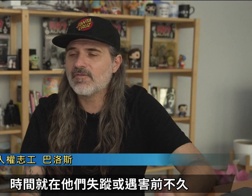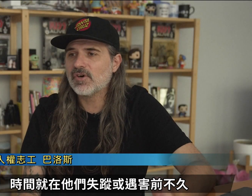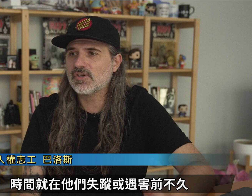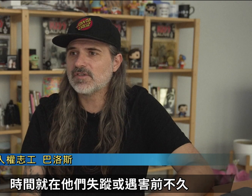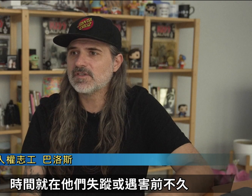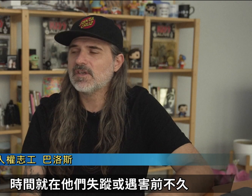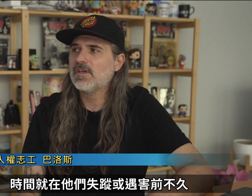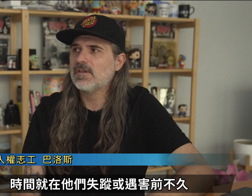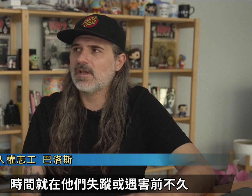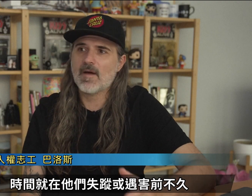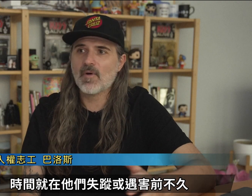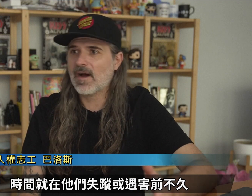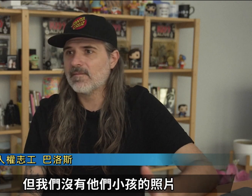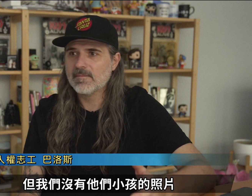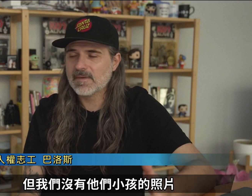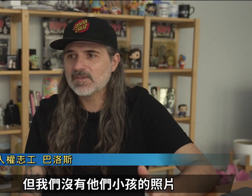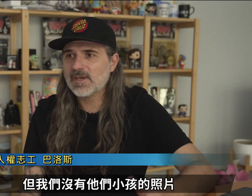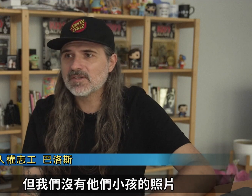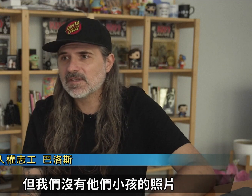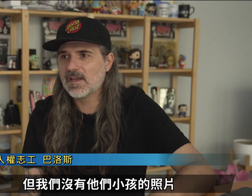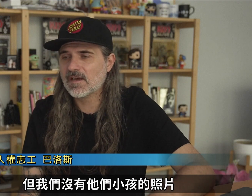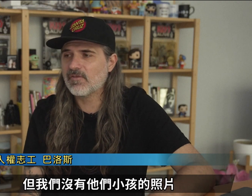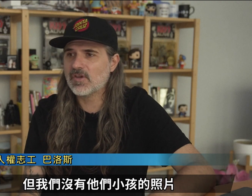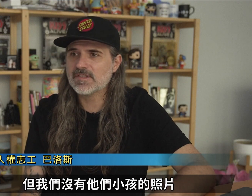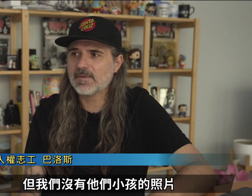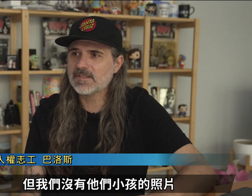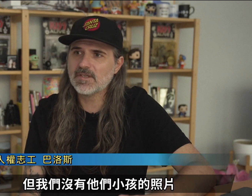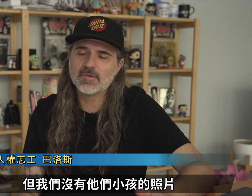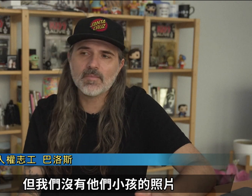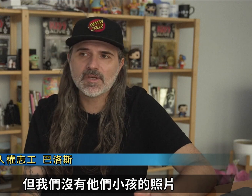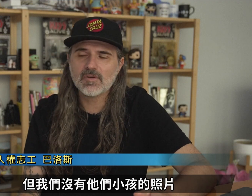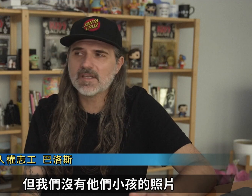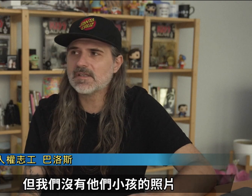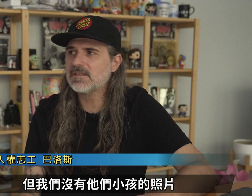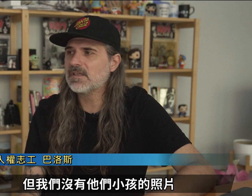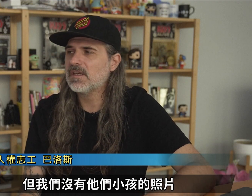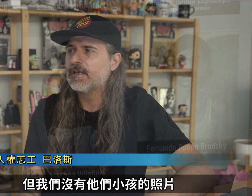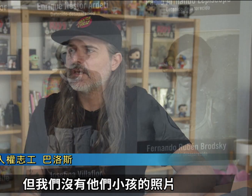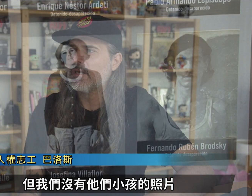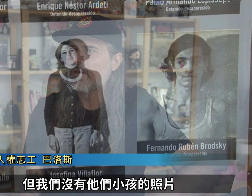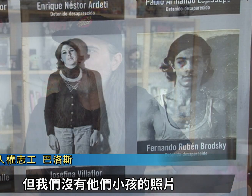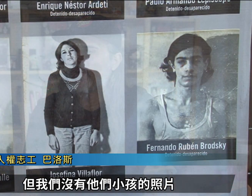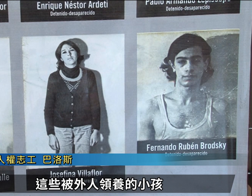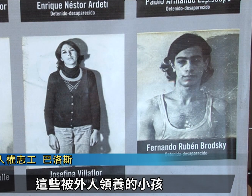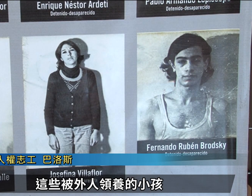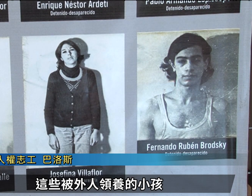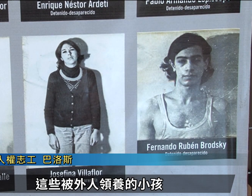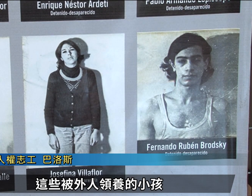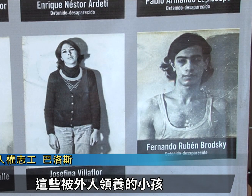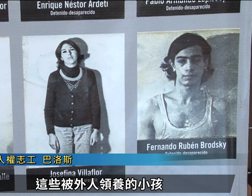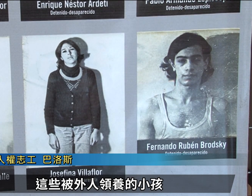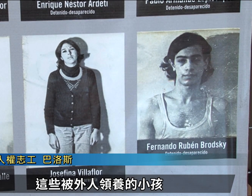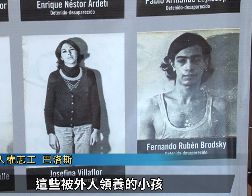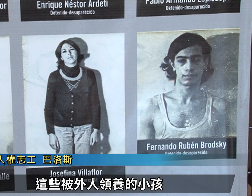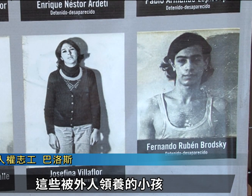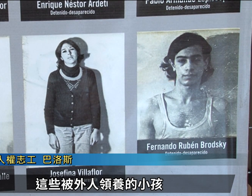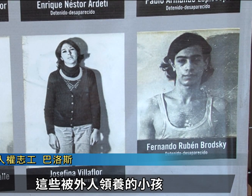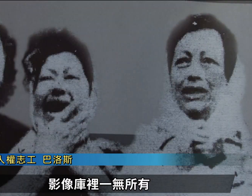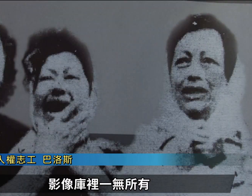fotos.de la época más o menos en la que fueron desaparecidos, un poquito antes, Pero no tenemos fotos de sus hijos. No, no, no.